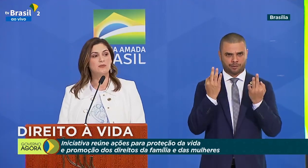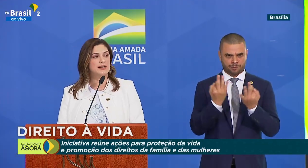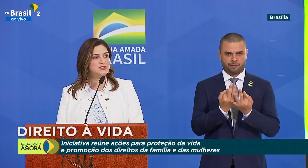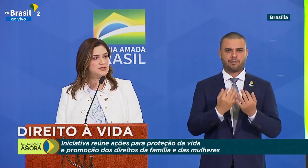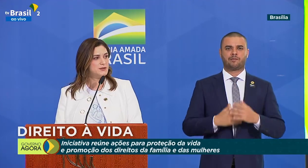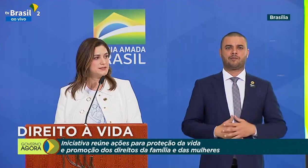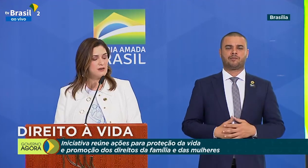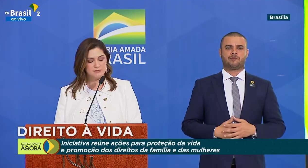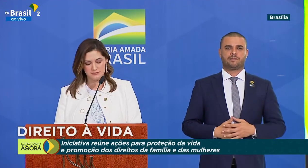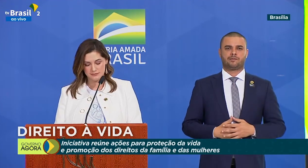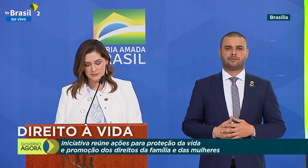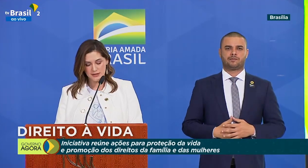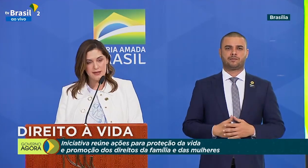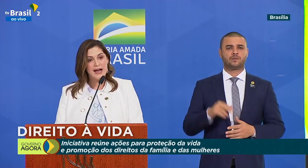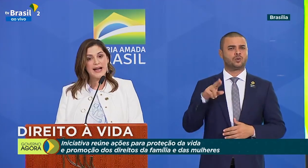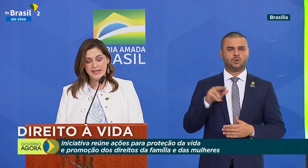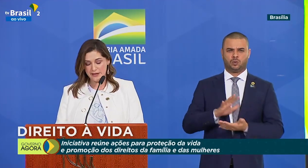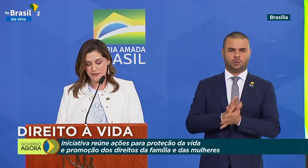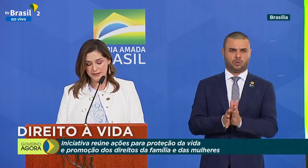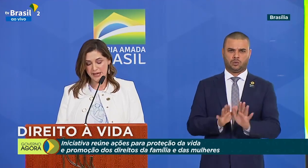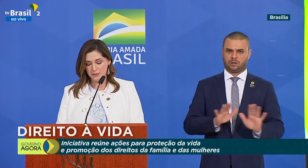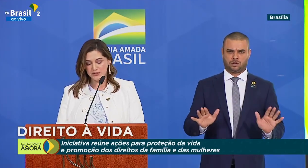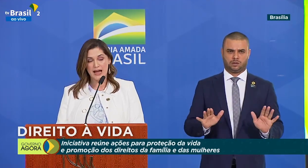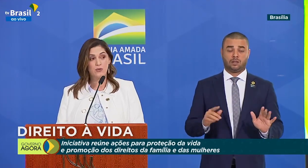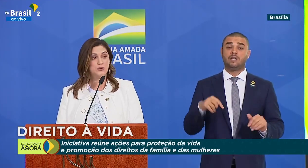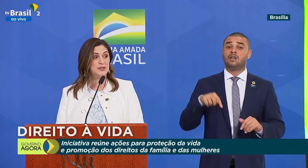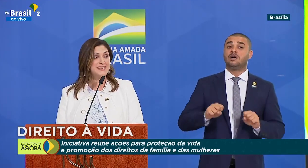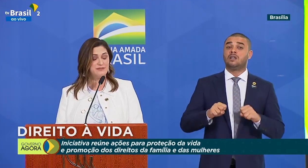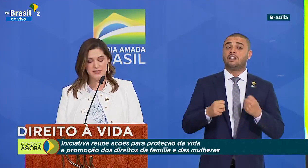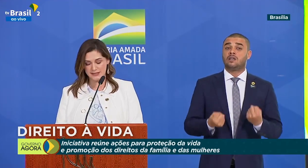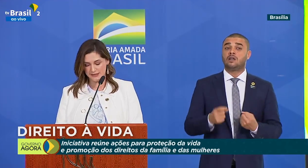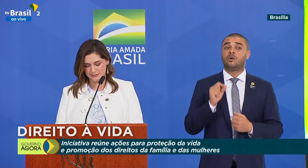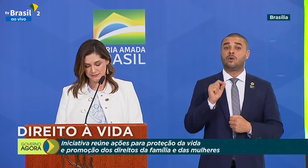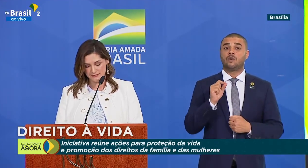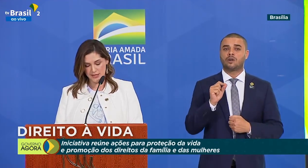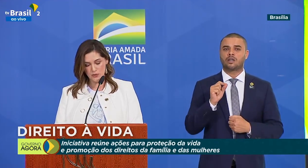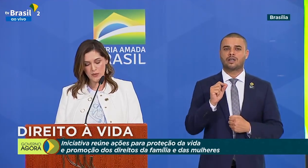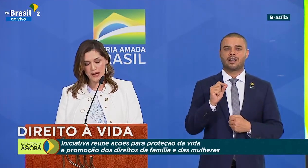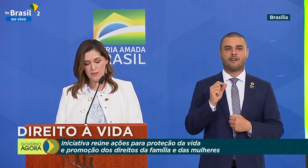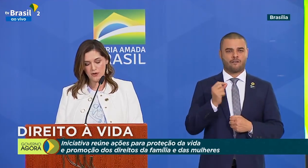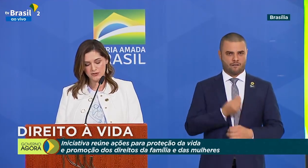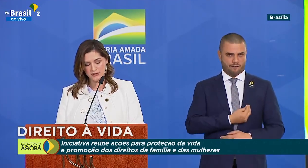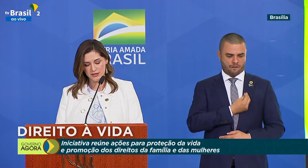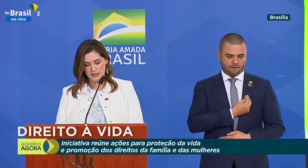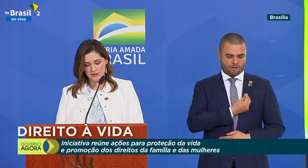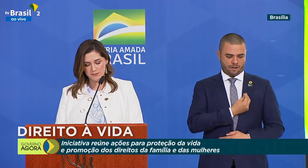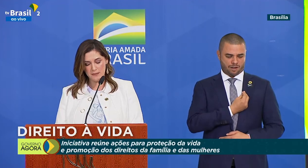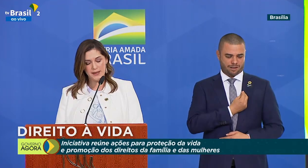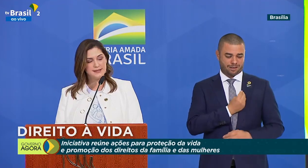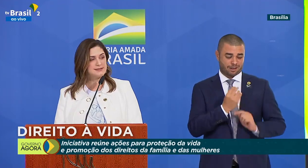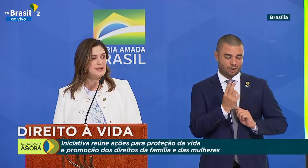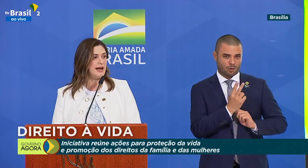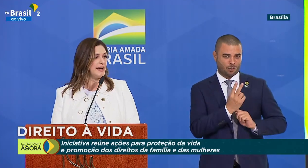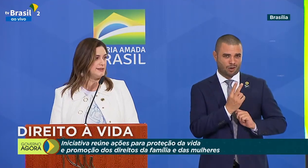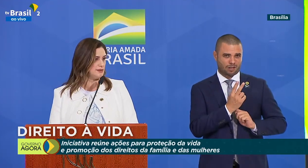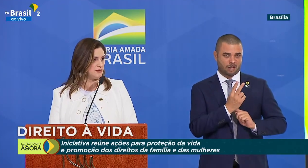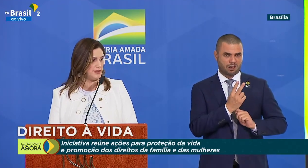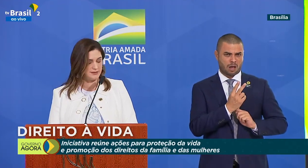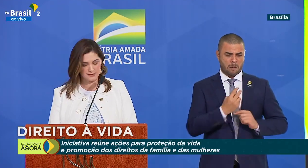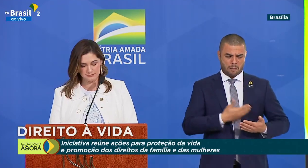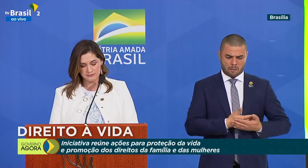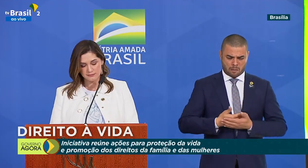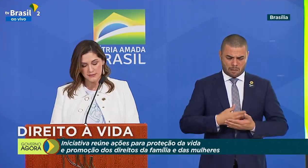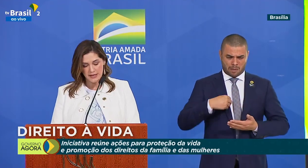e nunca destruição aqui defendemos a cultura da vida e nunca morte de bebês